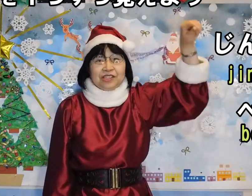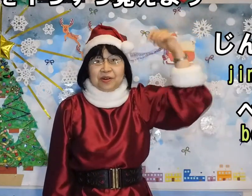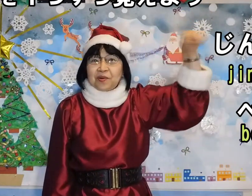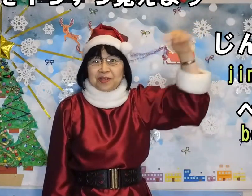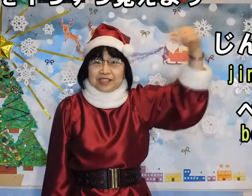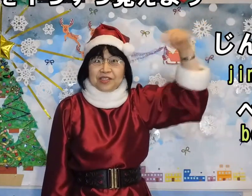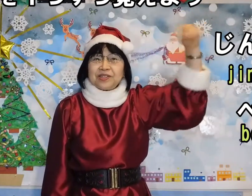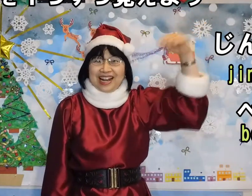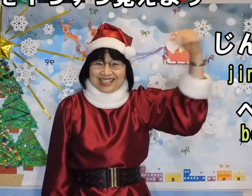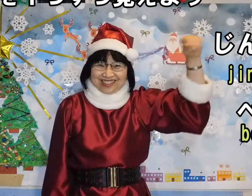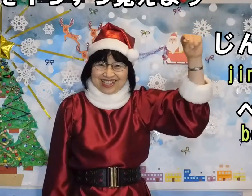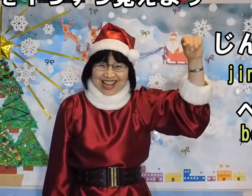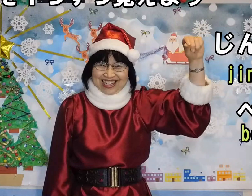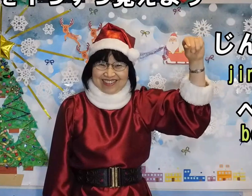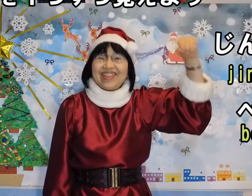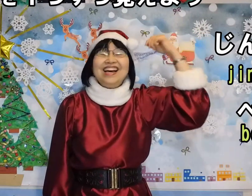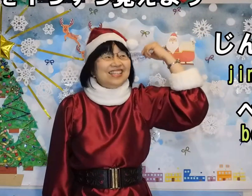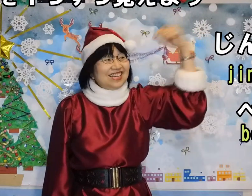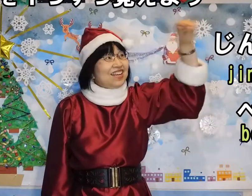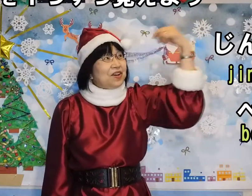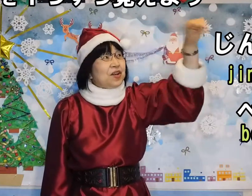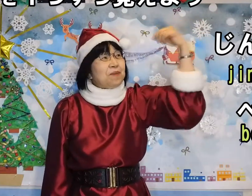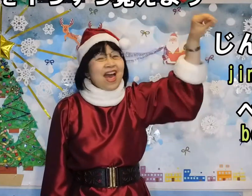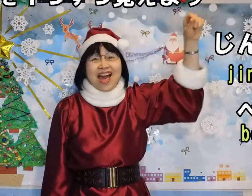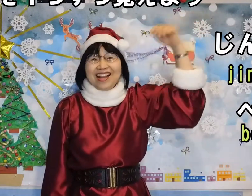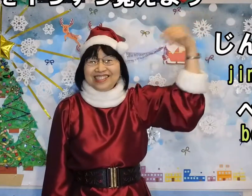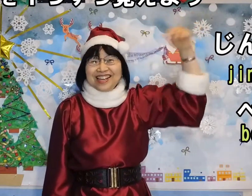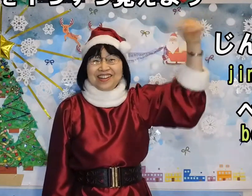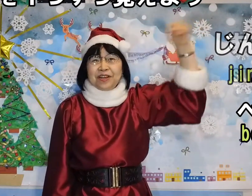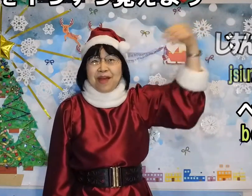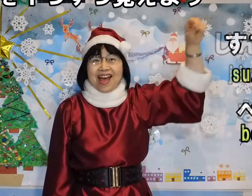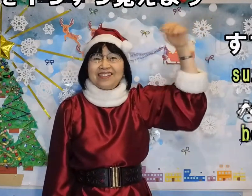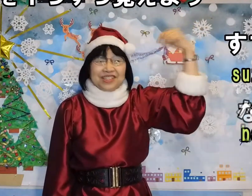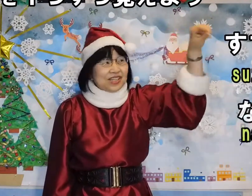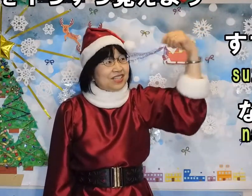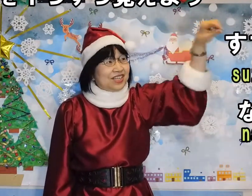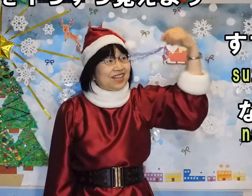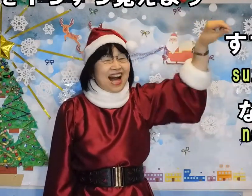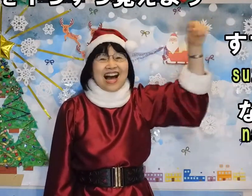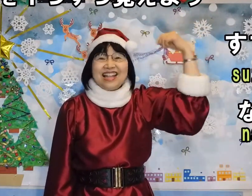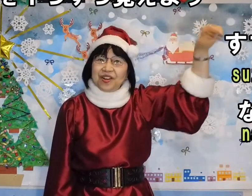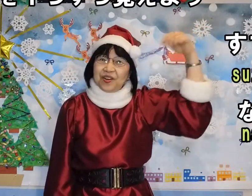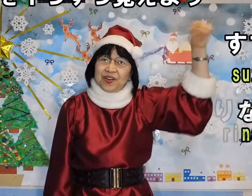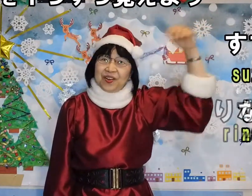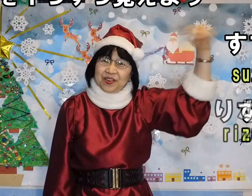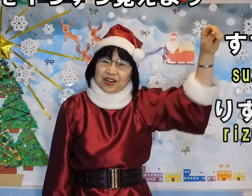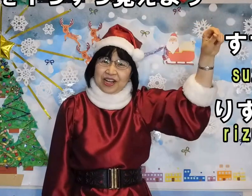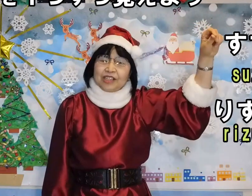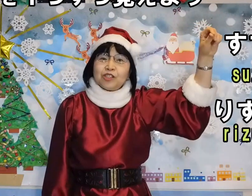っとここで鈴を鳴らしてください。ジングルベル、ジングルベル、鈴が鳴る。鈴